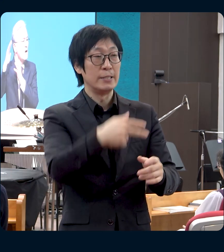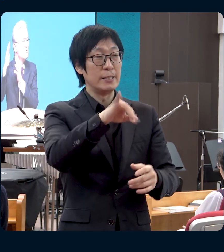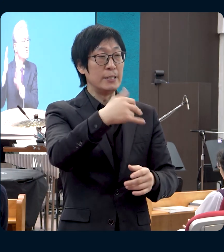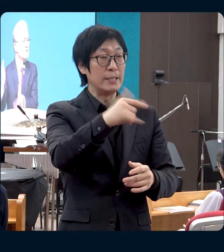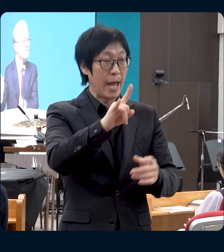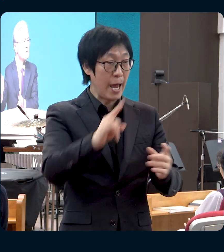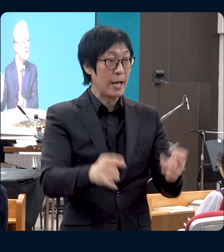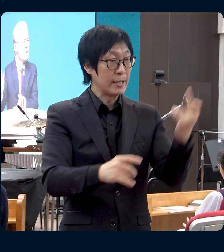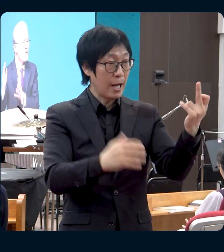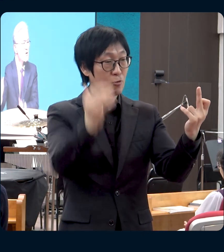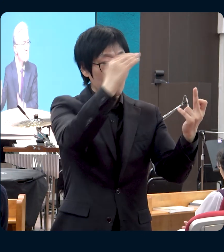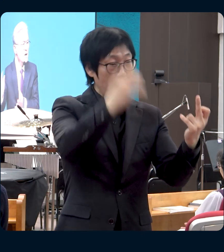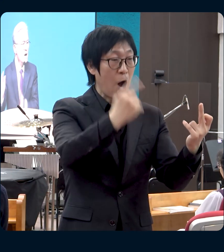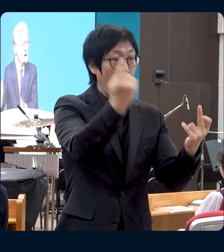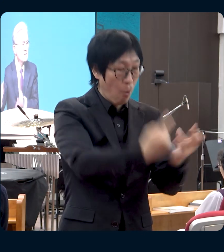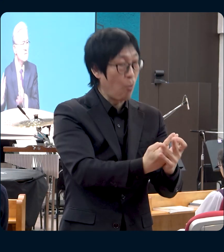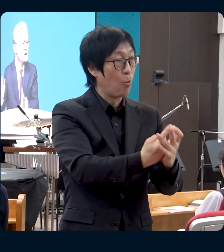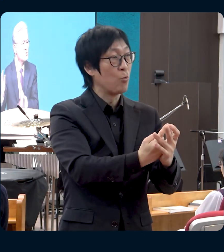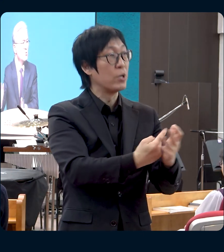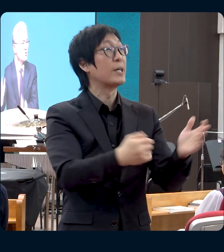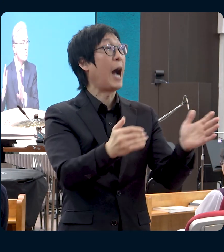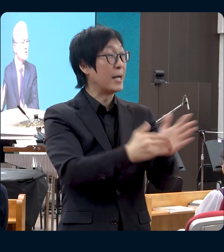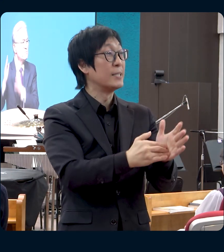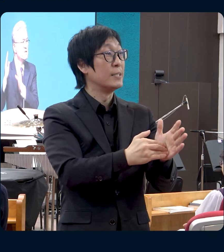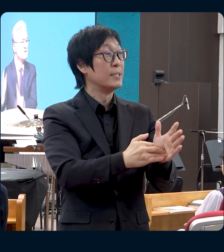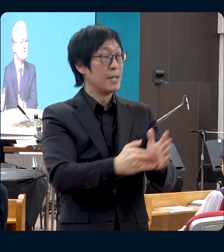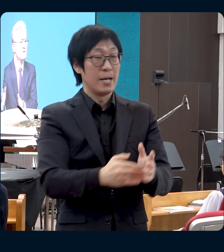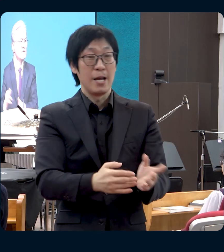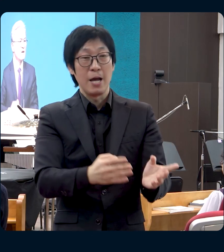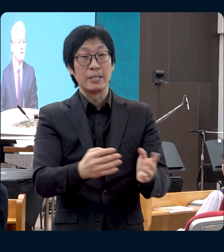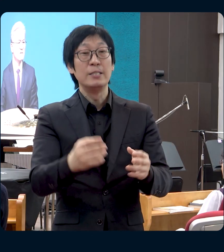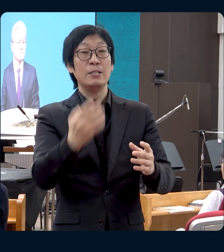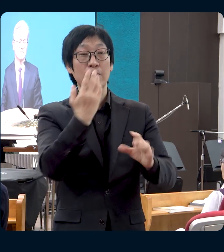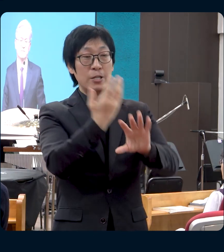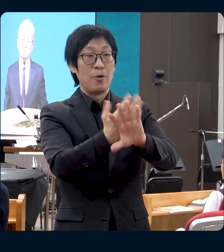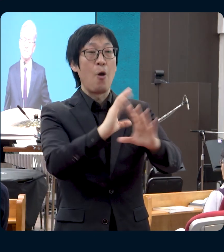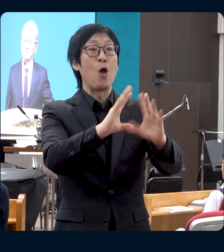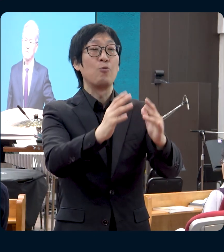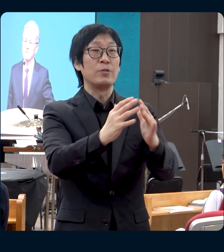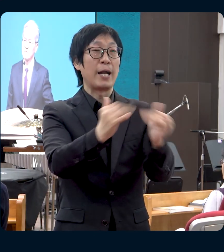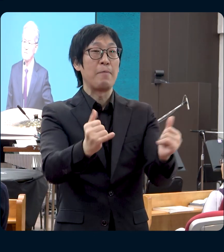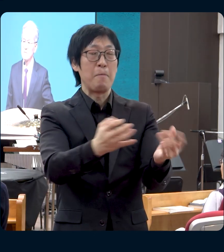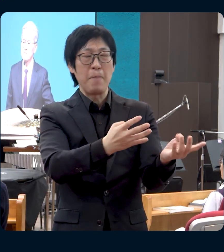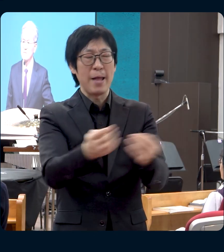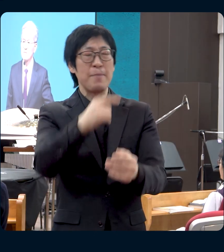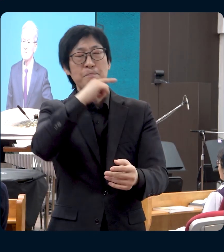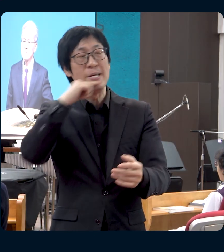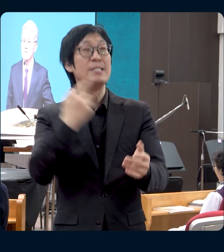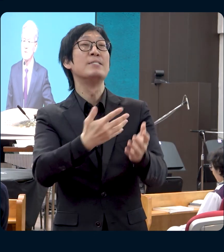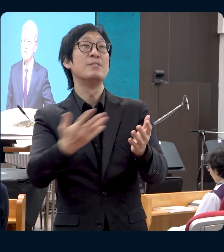그렇게 하기 위해서 얼마나 많은 나의 종들을 보내서 피를 흘렸는데